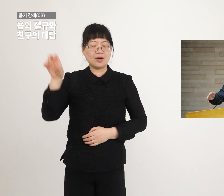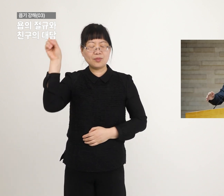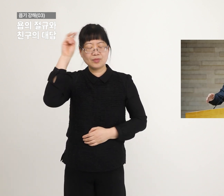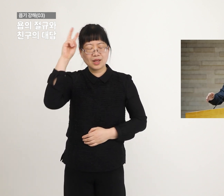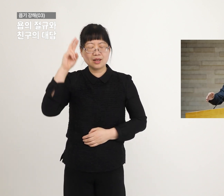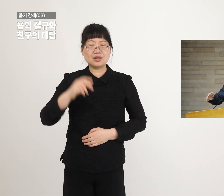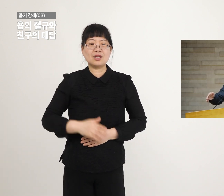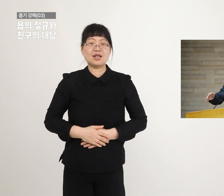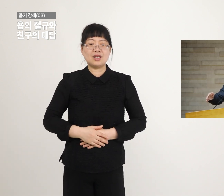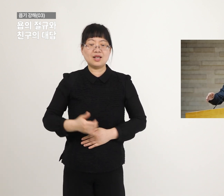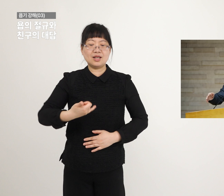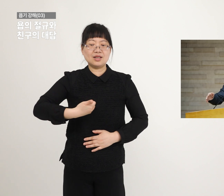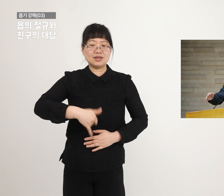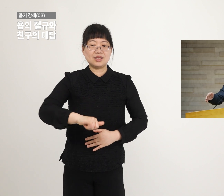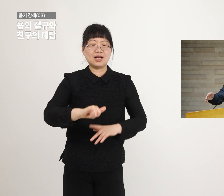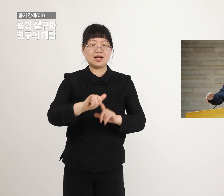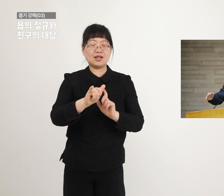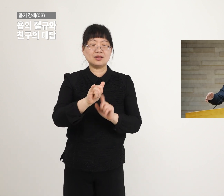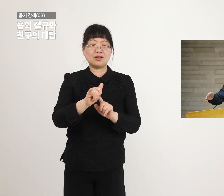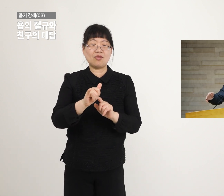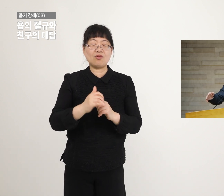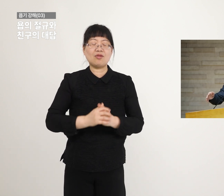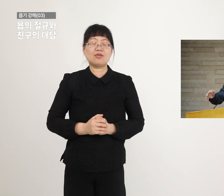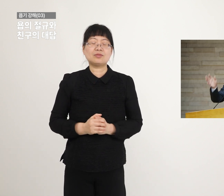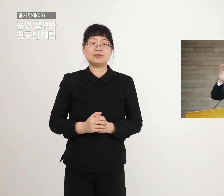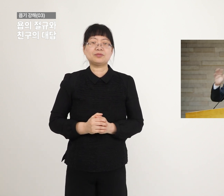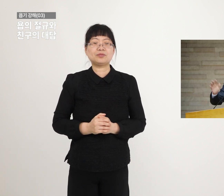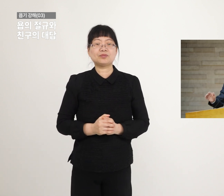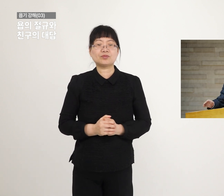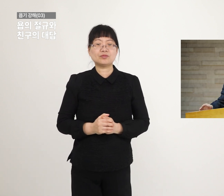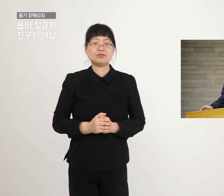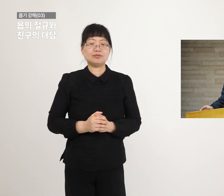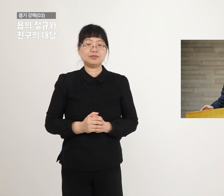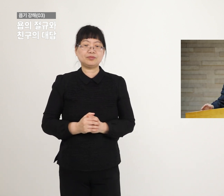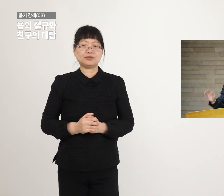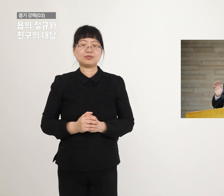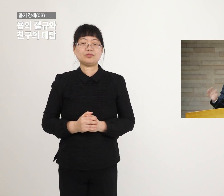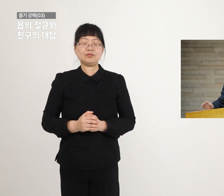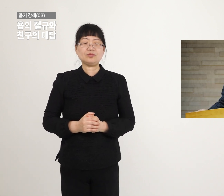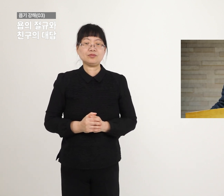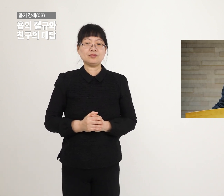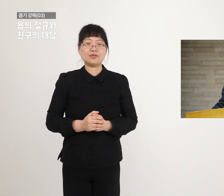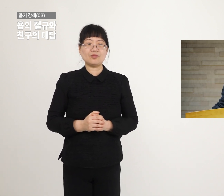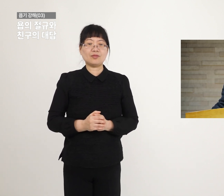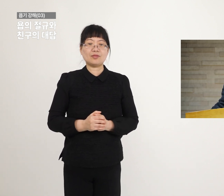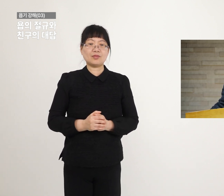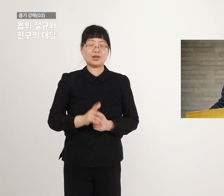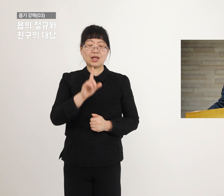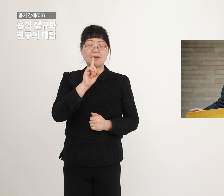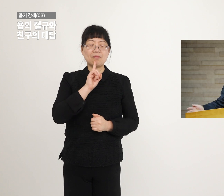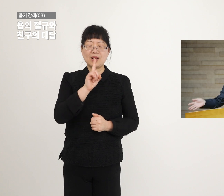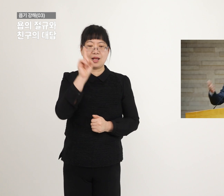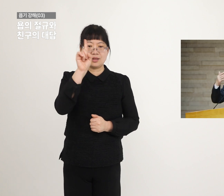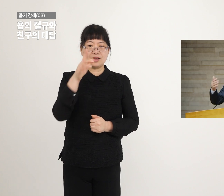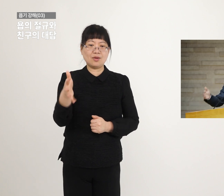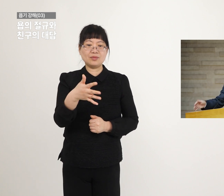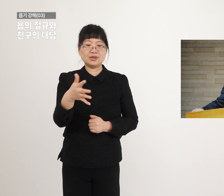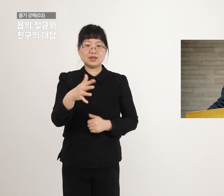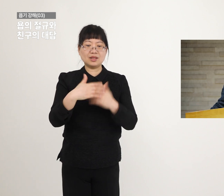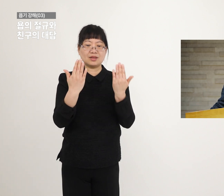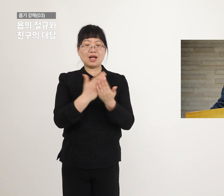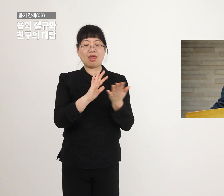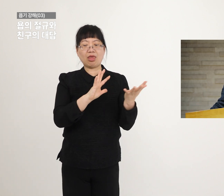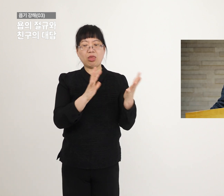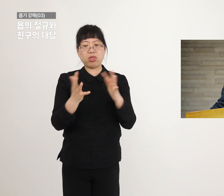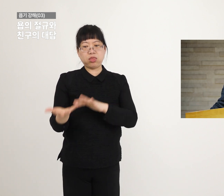하루아침에 생떼 같은 자식들이 아무 소리 한마디 남기지 못한 채 다 쓰러져